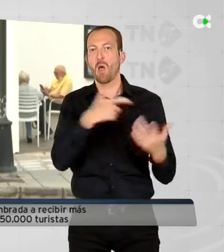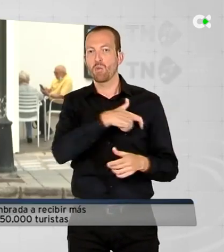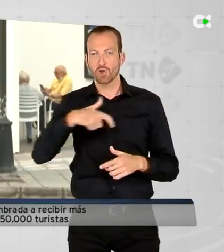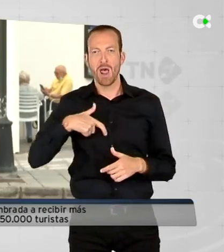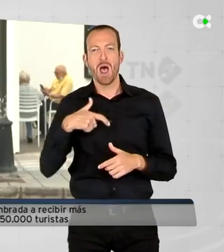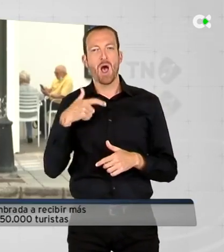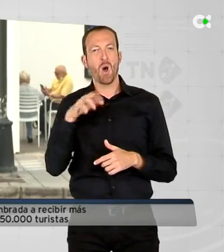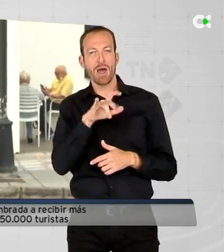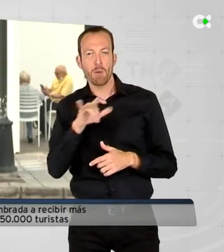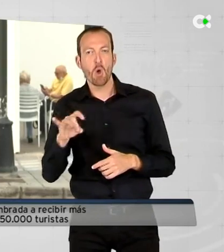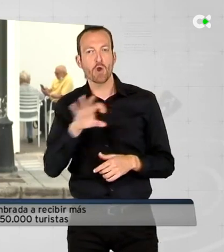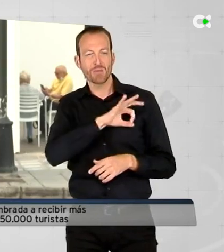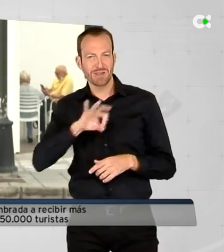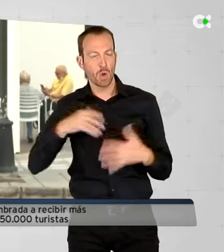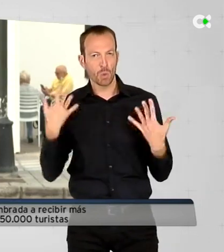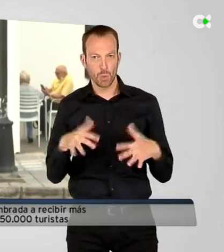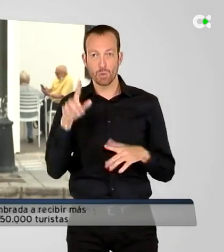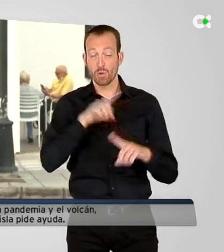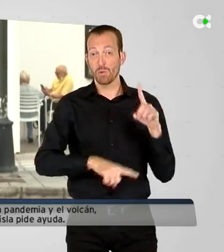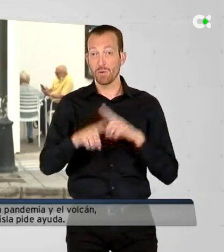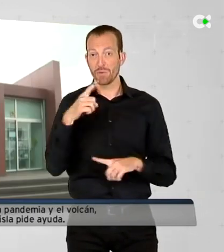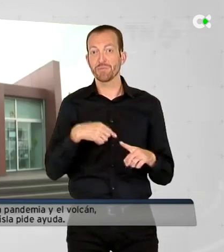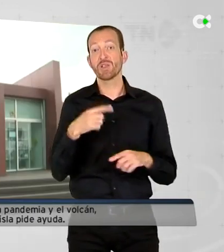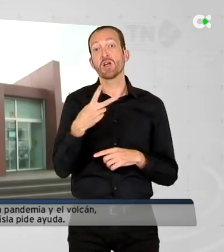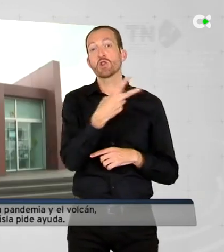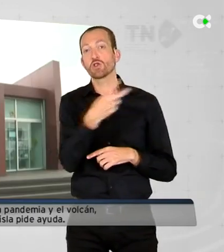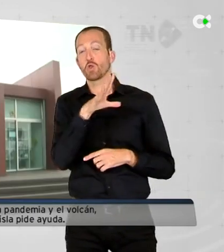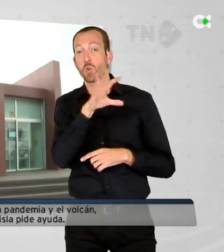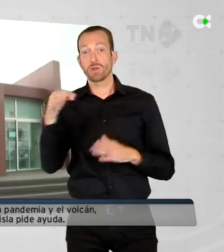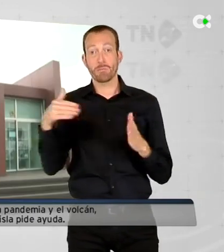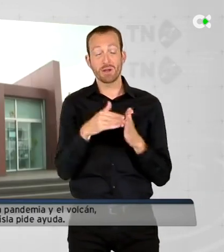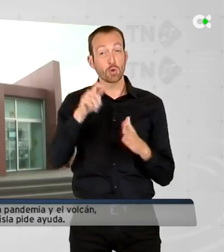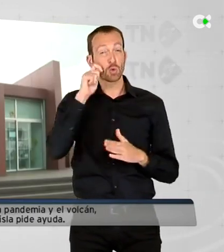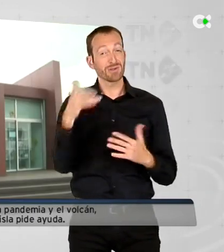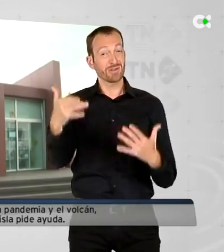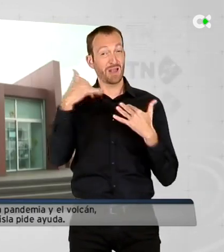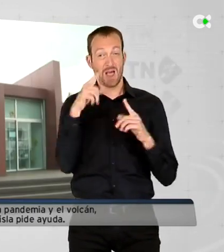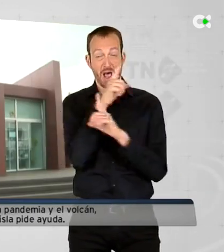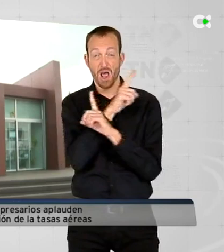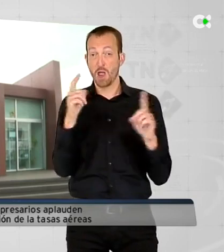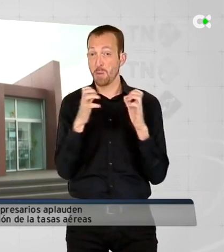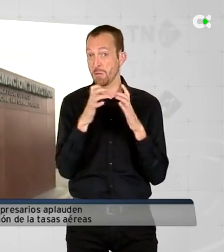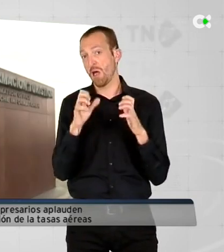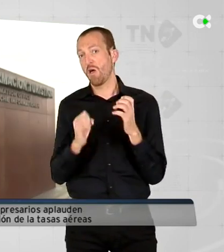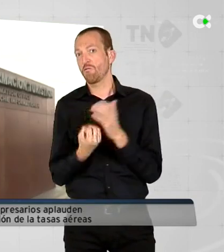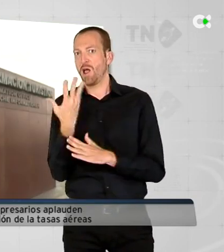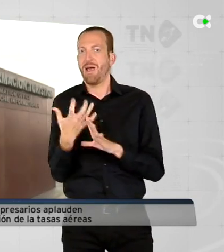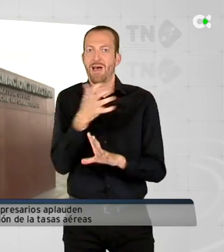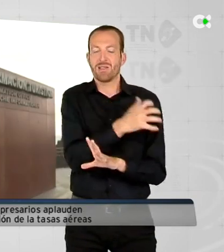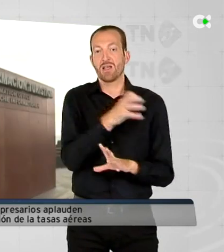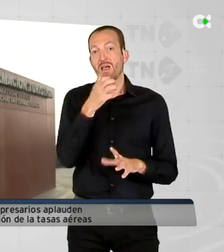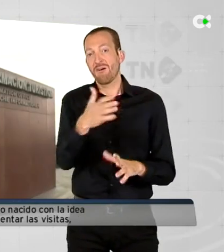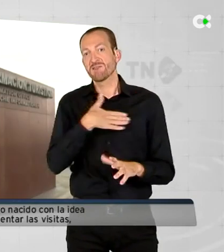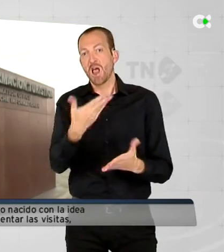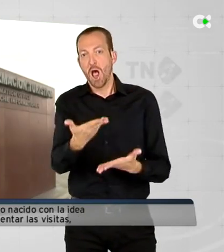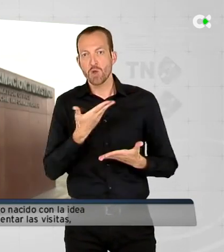Acostumbrada a recibir más de 250.000 turistas antes de la pandemia y el volcán, la isla pide ayuda. Los empresarios aplauden la supresión de